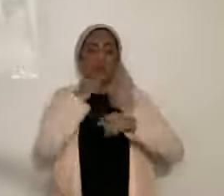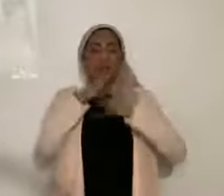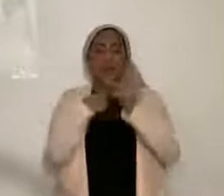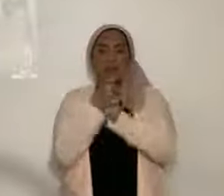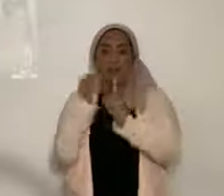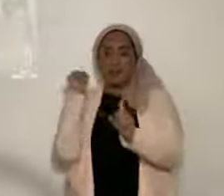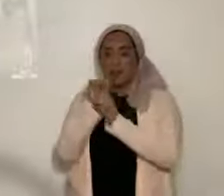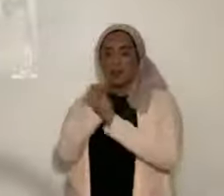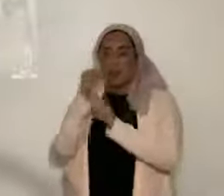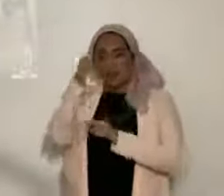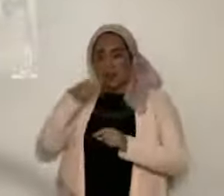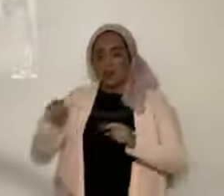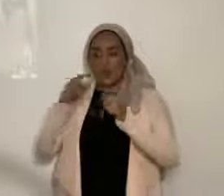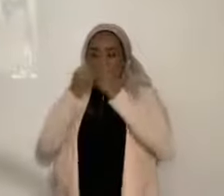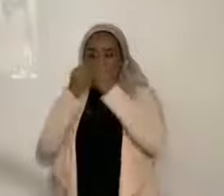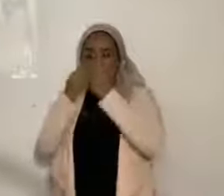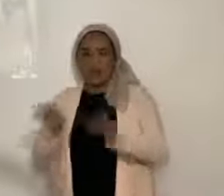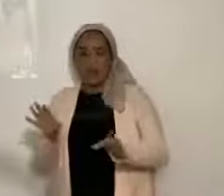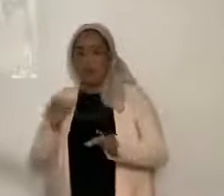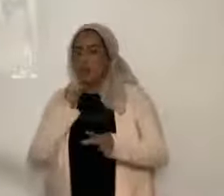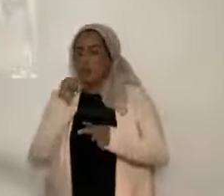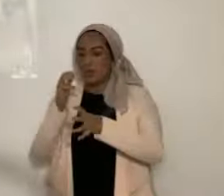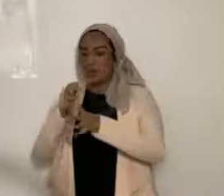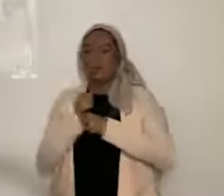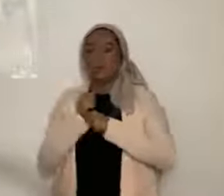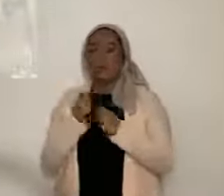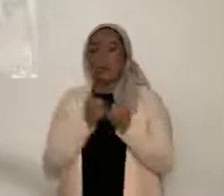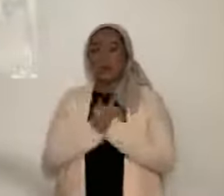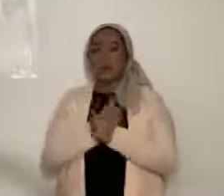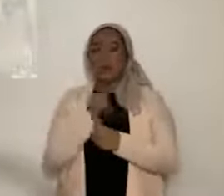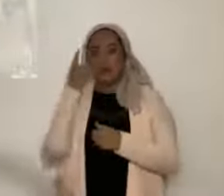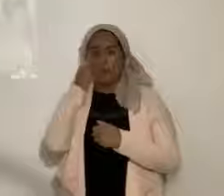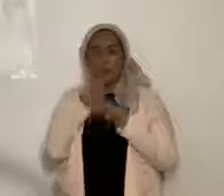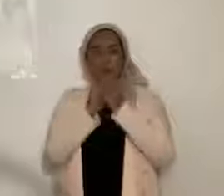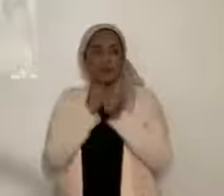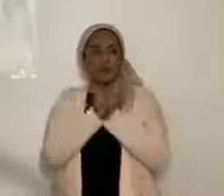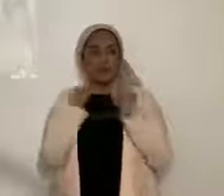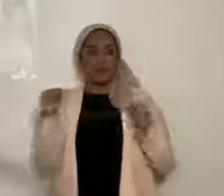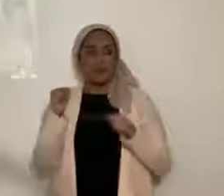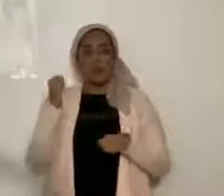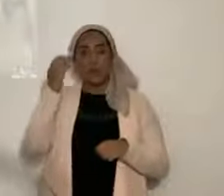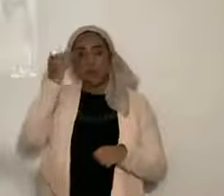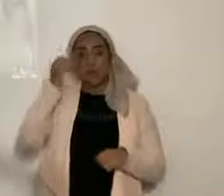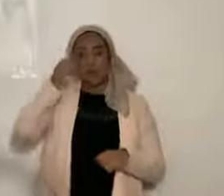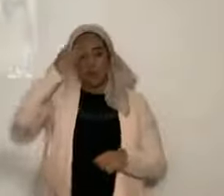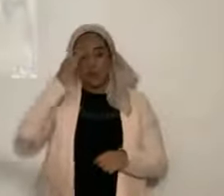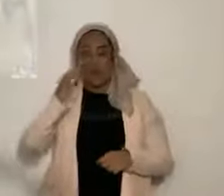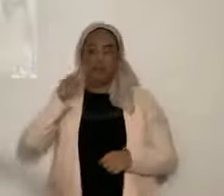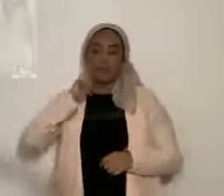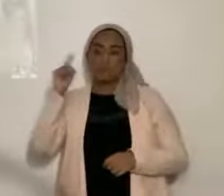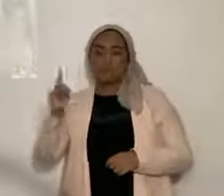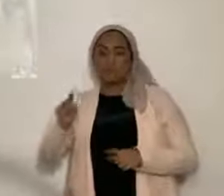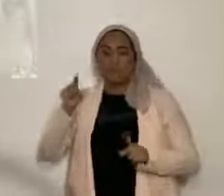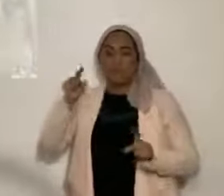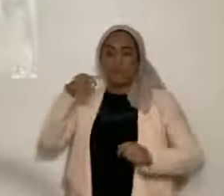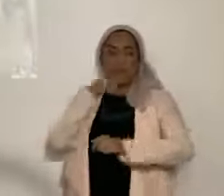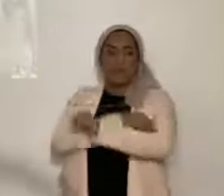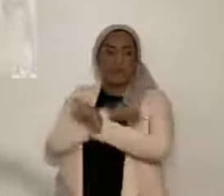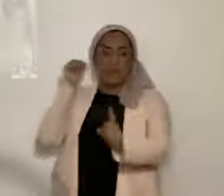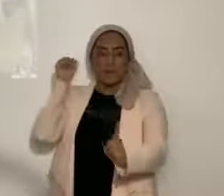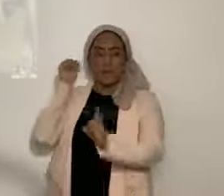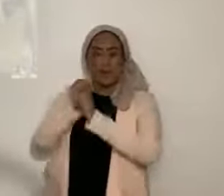iniquidad para los que se pierden por cuanto no recibieron el amor de la verdad para ser salvos. Por esto Elohim les envía un poder engañoso para que crean la mentira, a